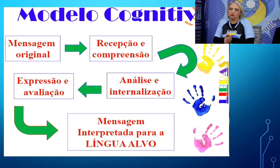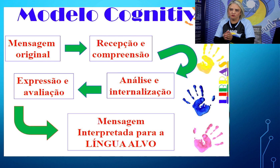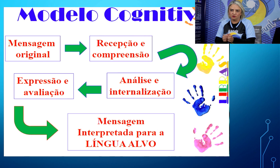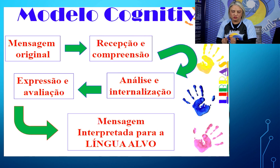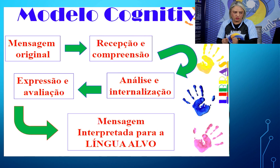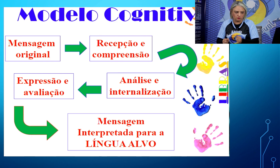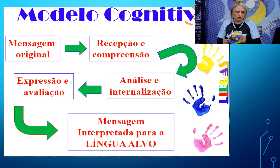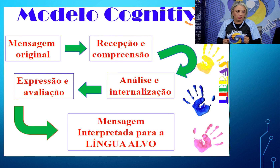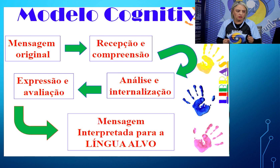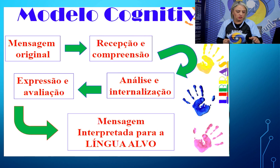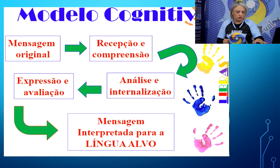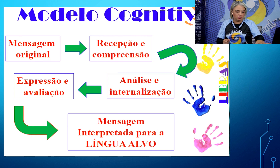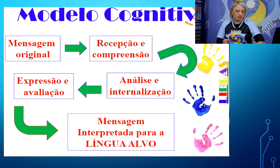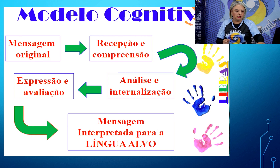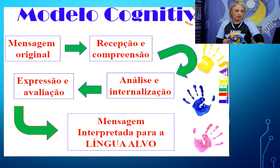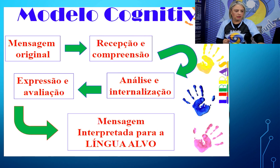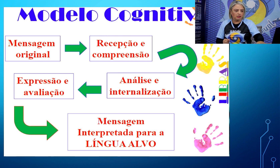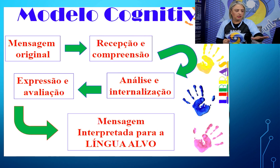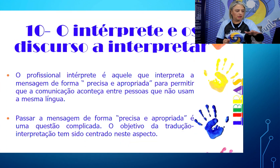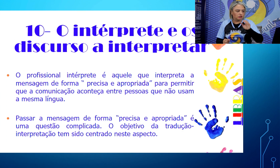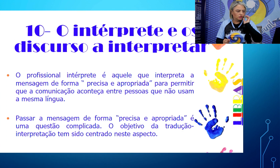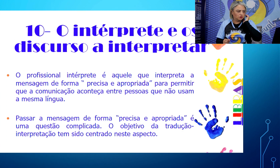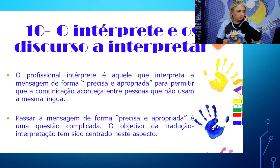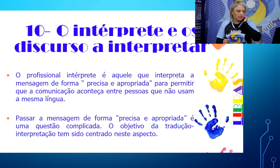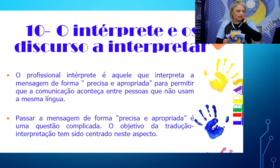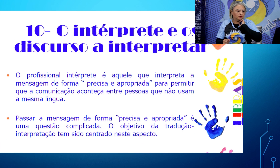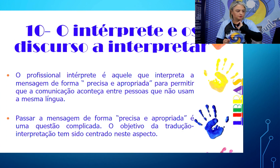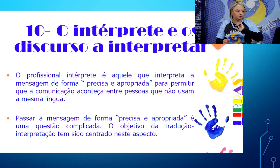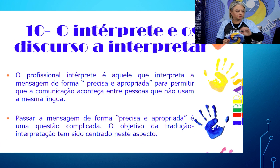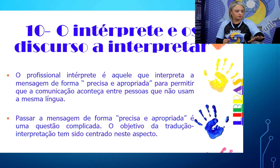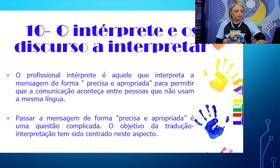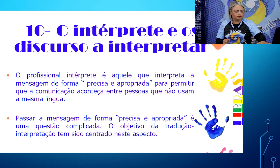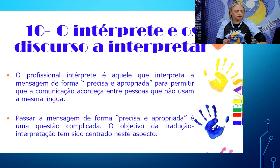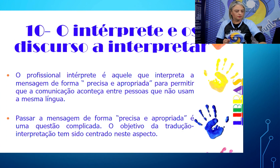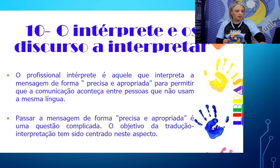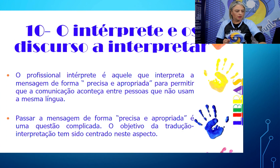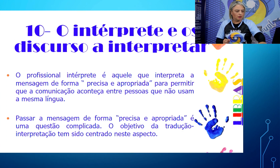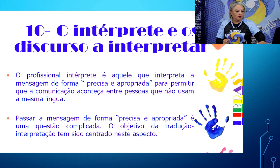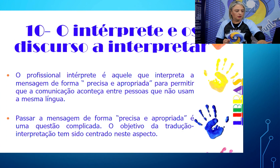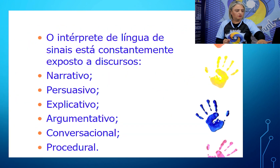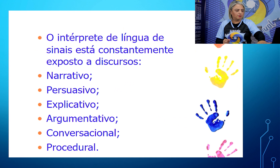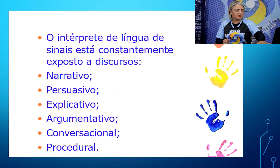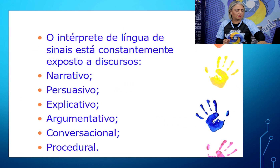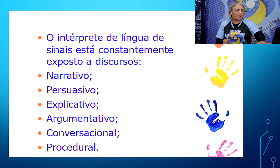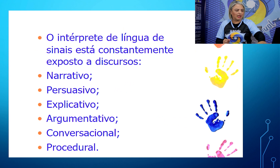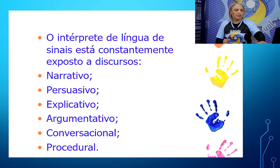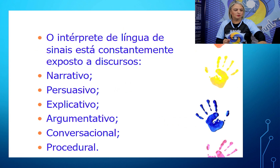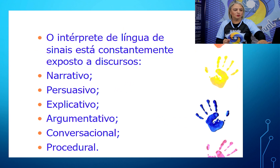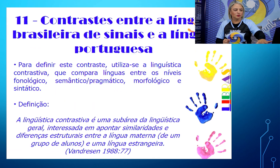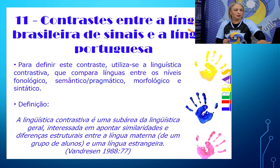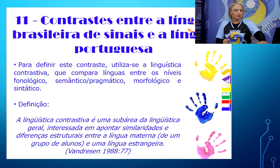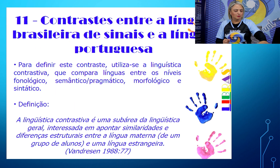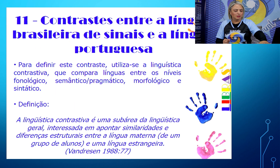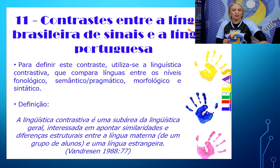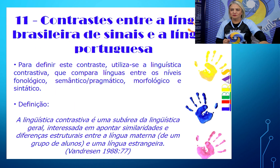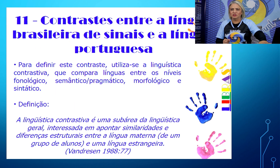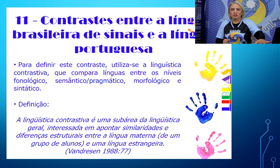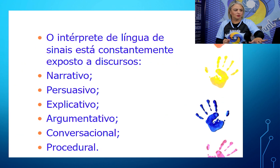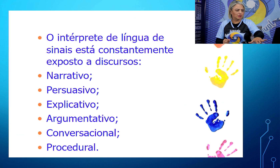foi dito. Então, a gente tem que ter este cuidado. Nem vou passar mais, porque vocês já estão